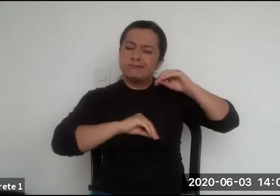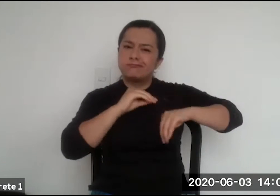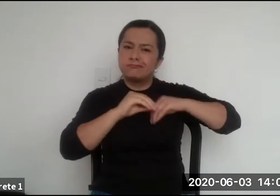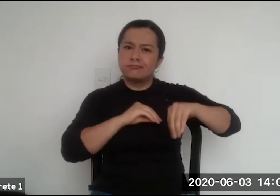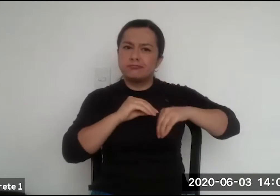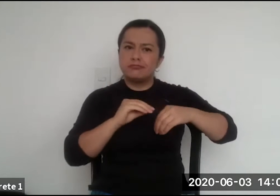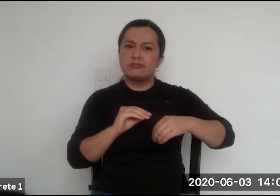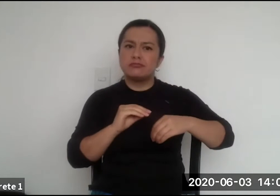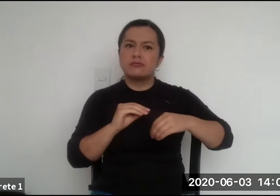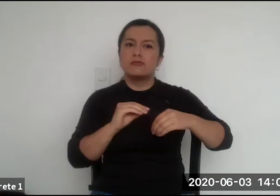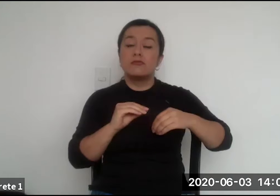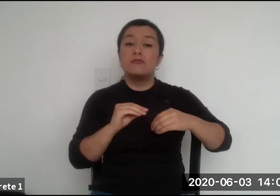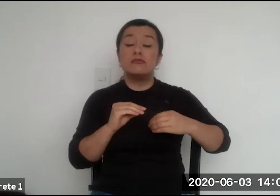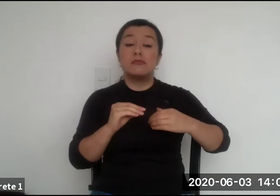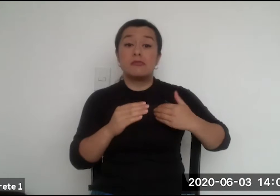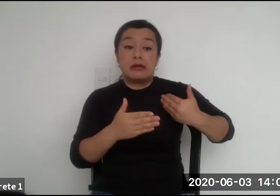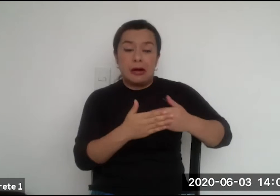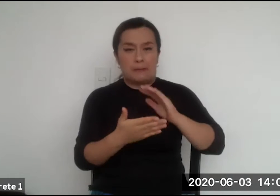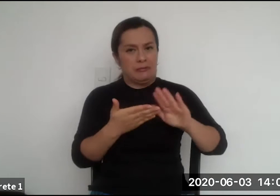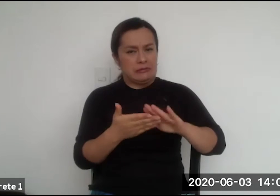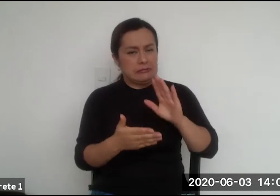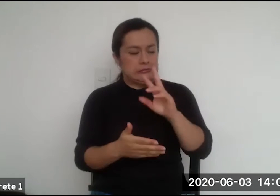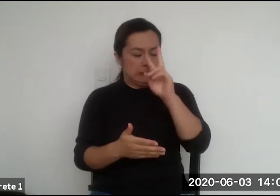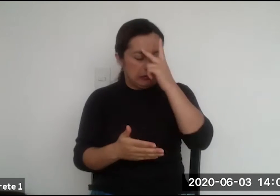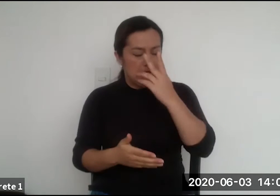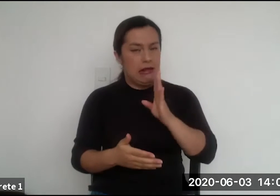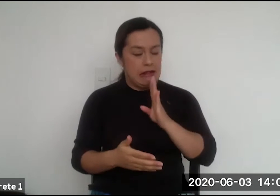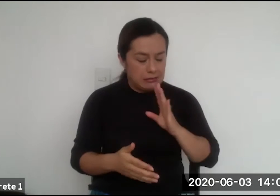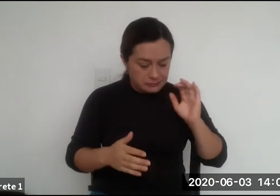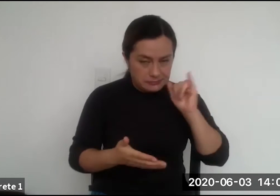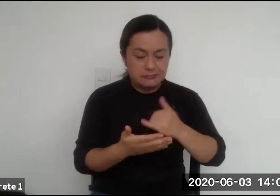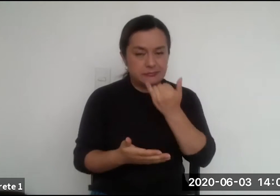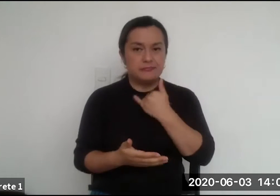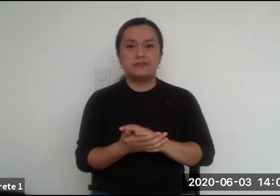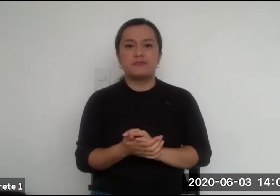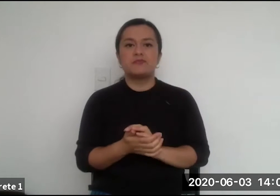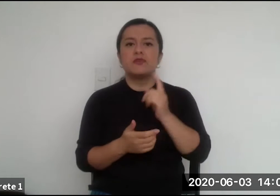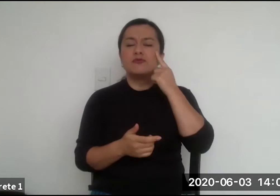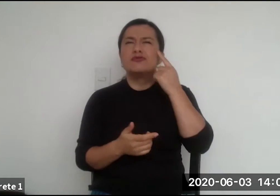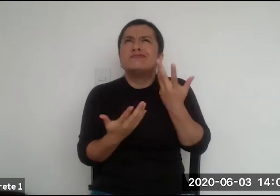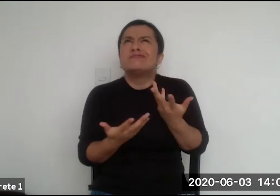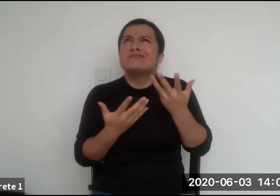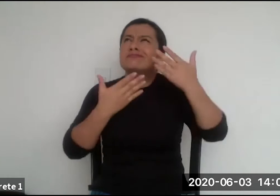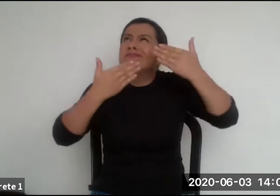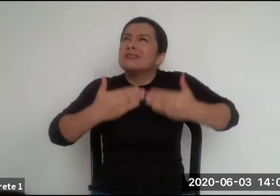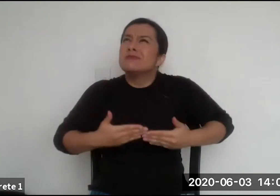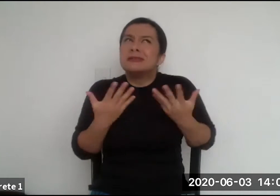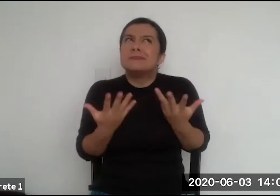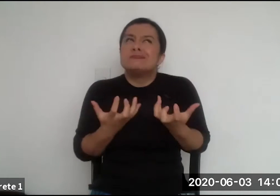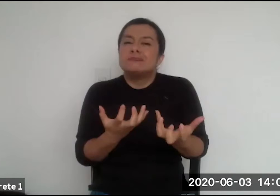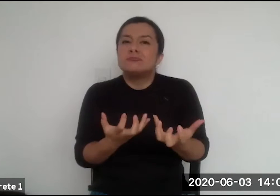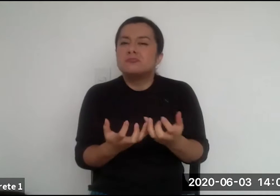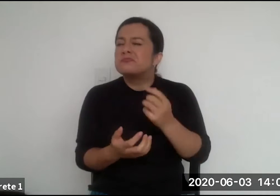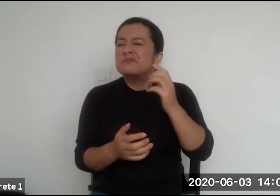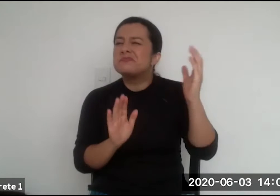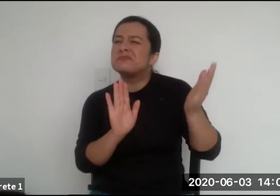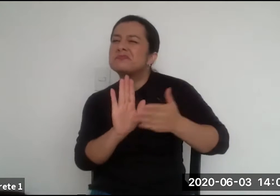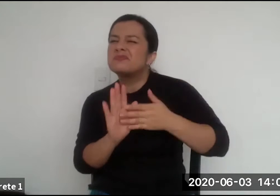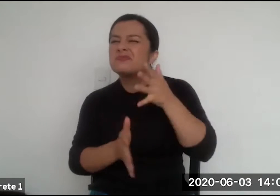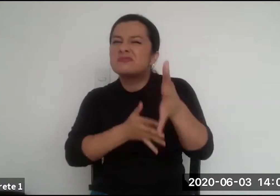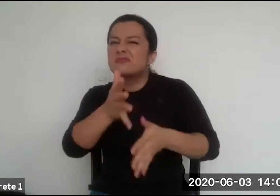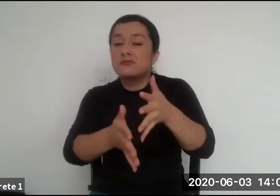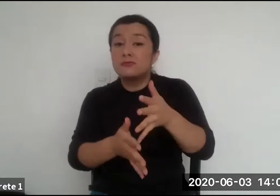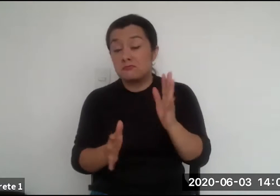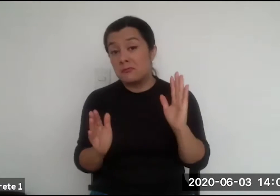referidos y avances sobre el tema, perdón, el deseo de la discapacidad, argumentando que en cierto modo la discapacidad puede